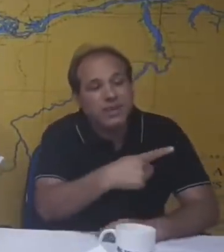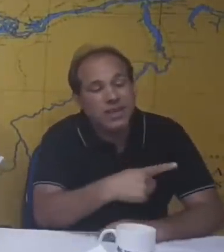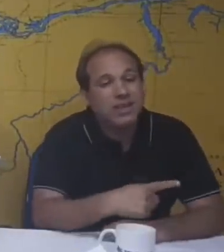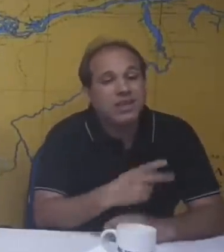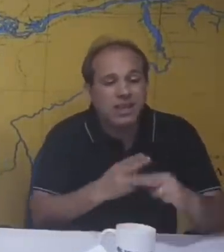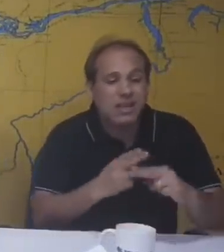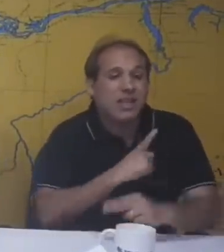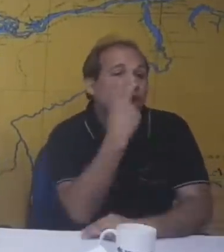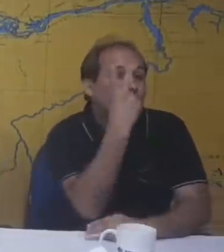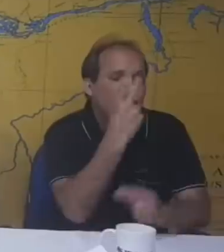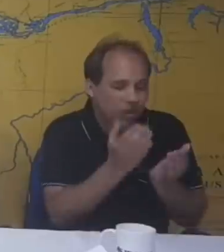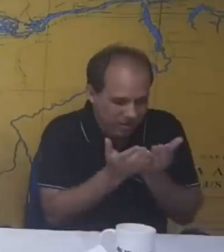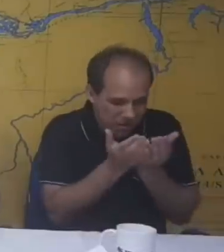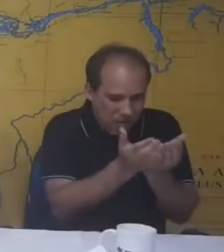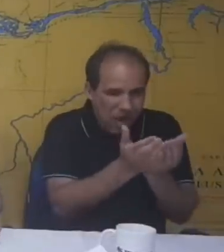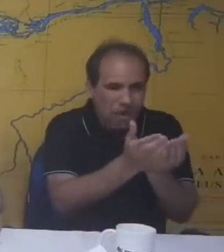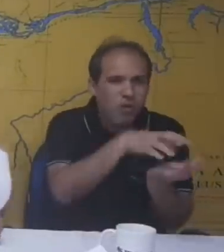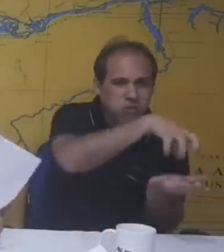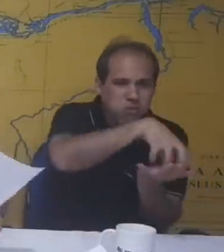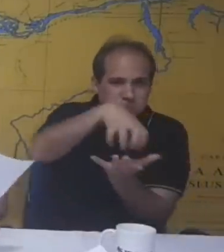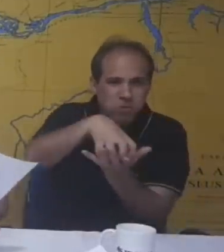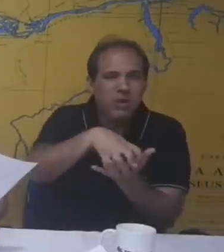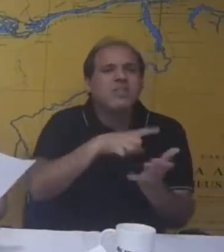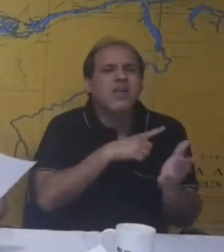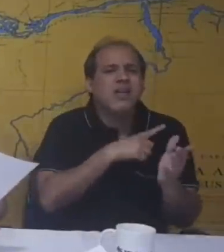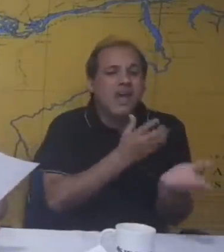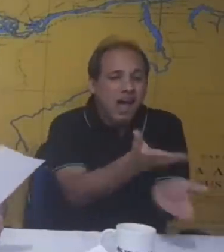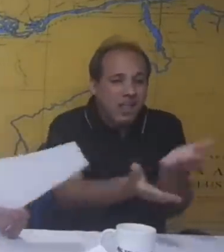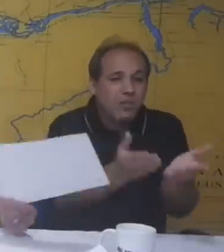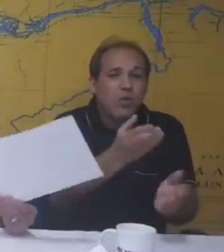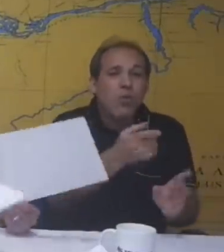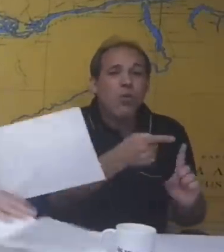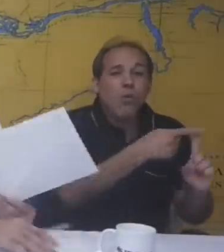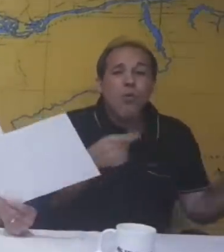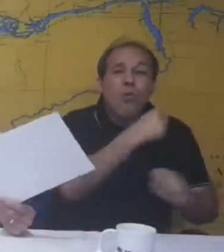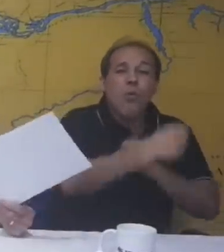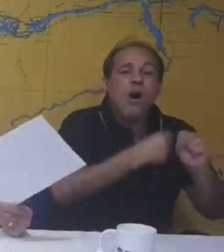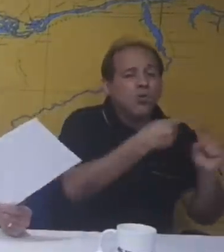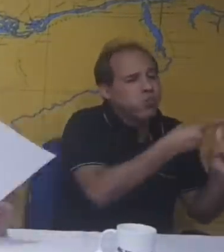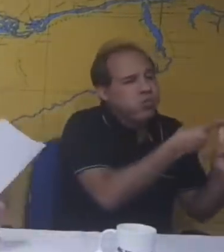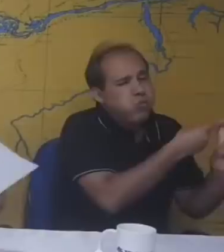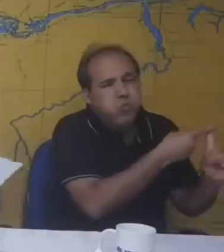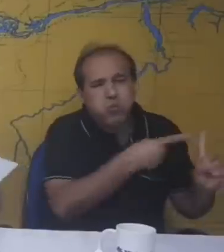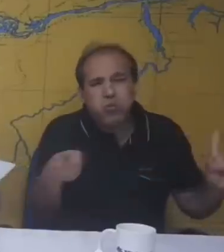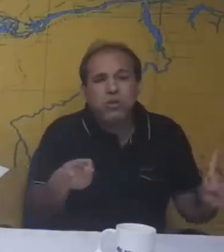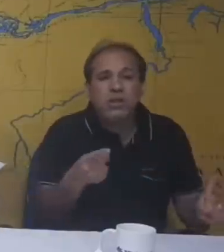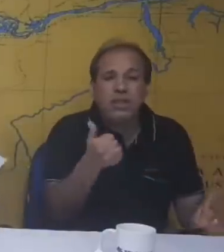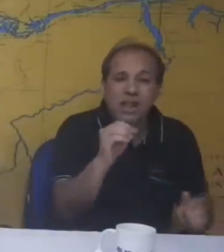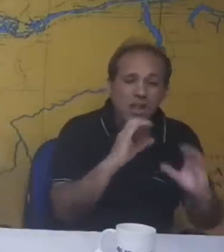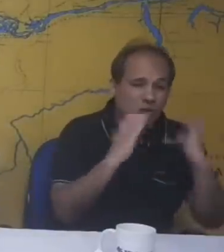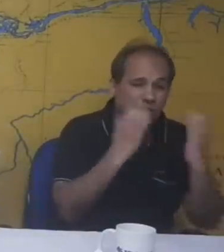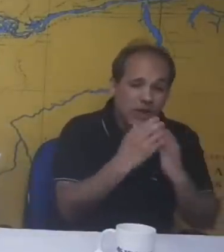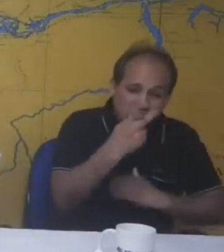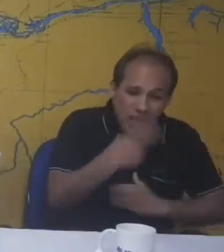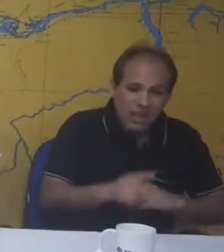2 barcos, faz o atendimento o ano inteiro, São 10 comunidades aqui